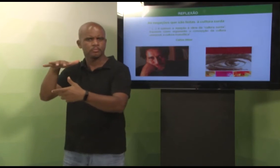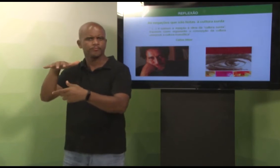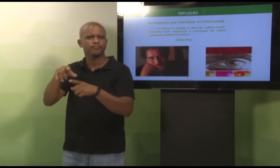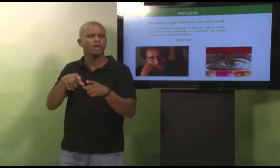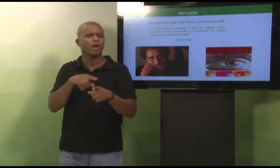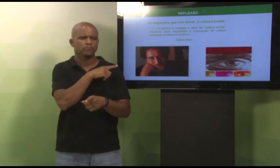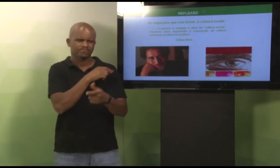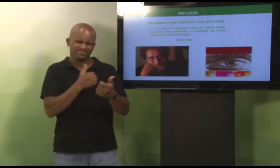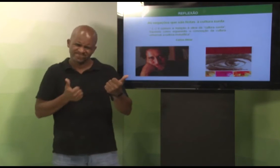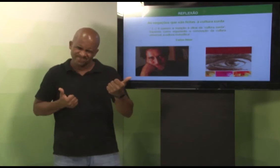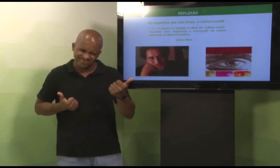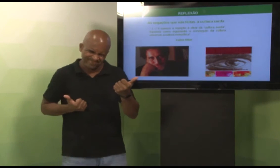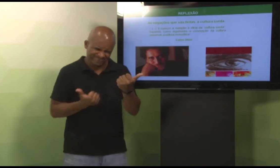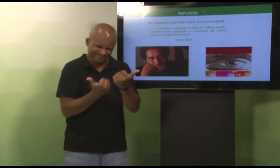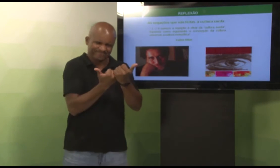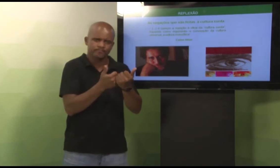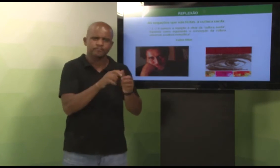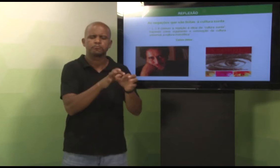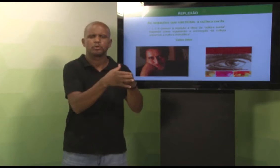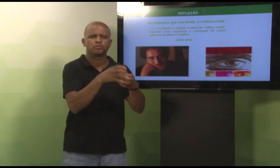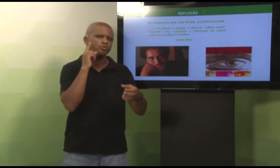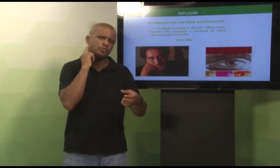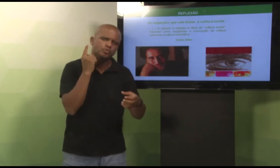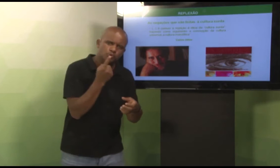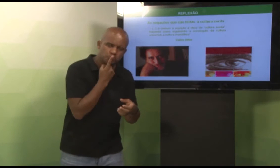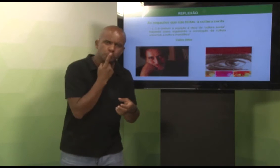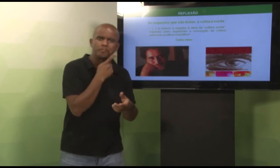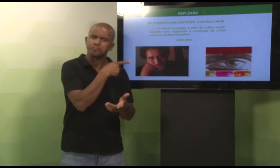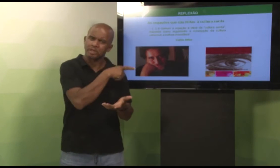desenvolveu estratégias de discurso contra a maioria ouvinte,